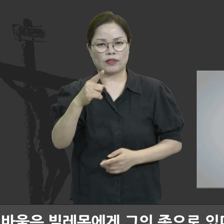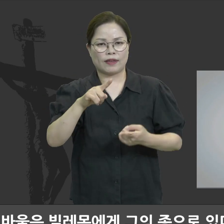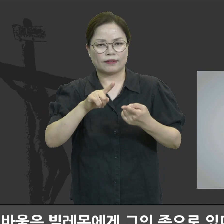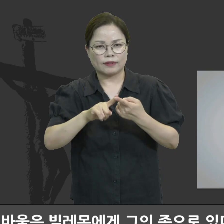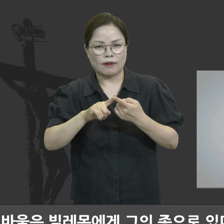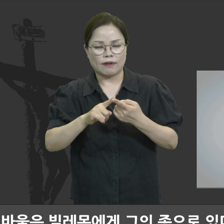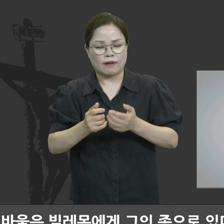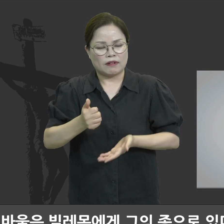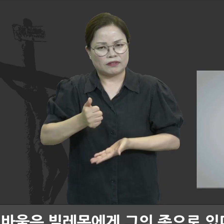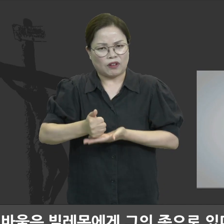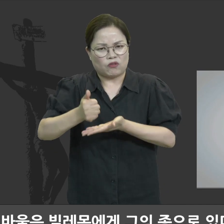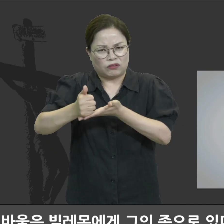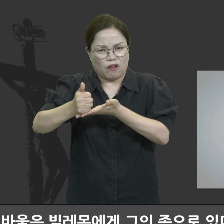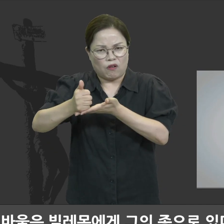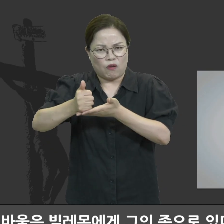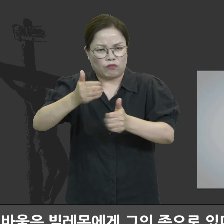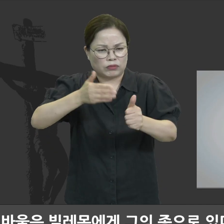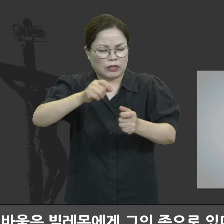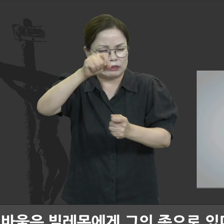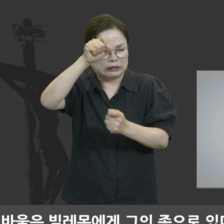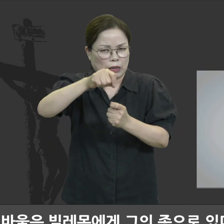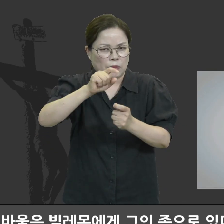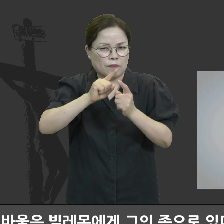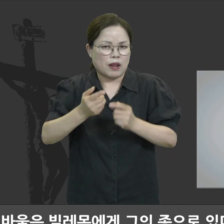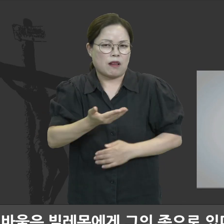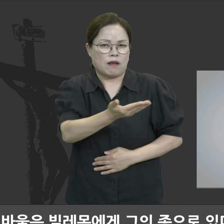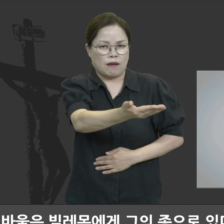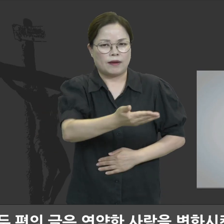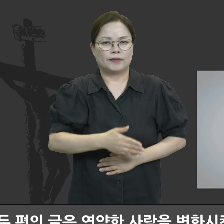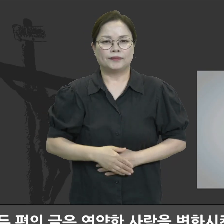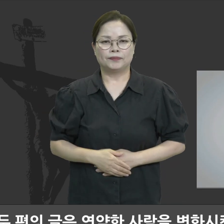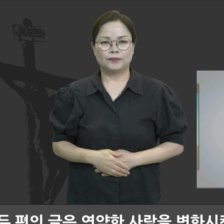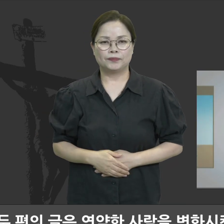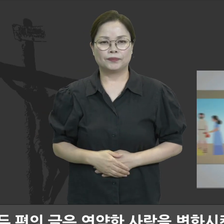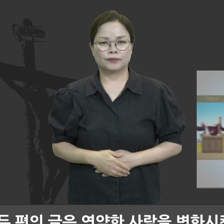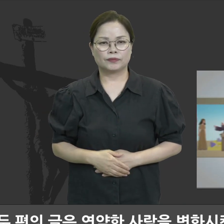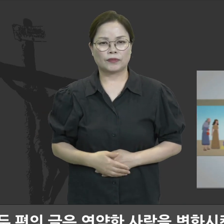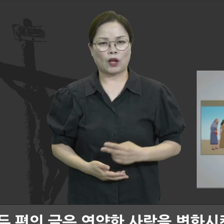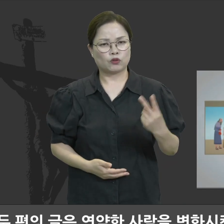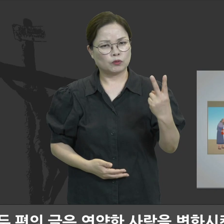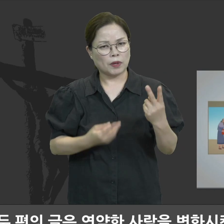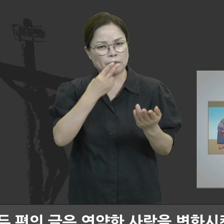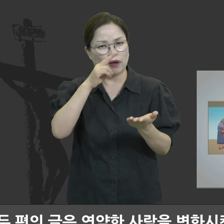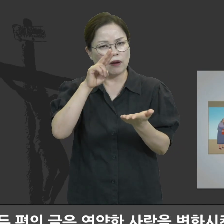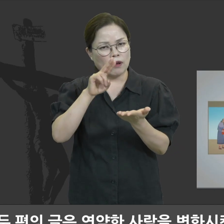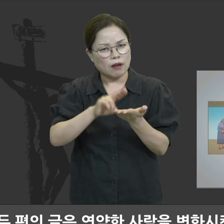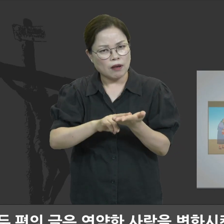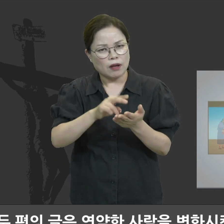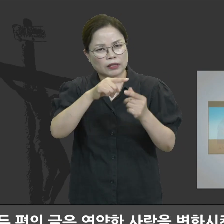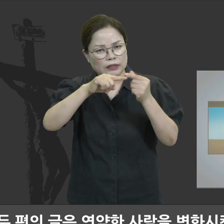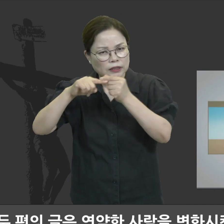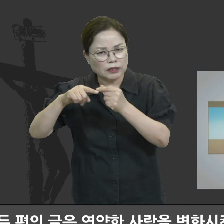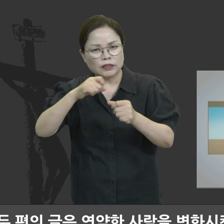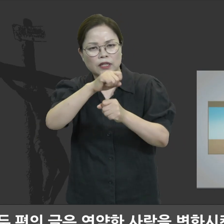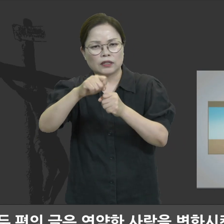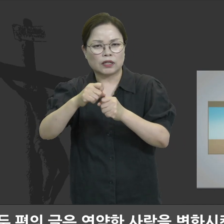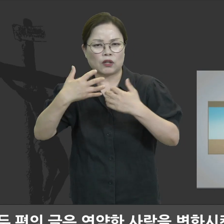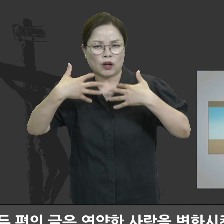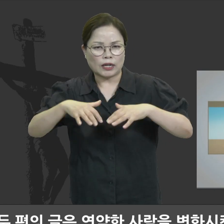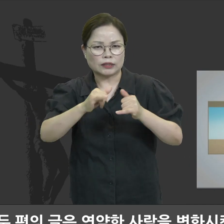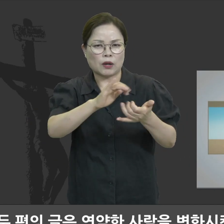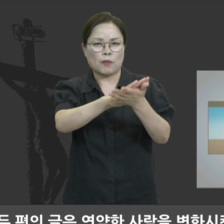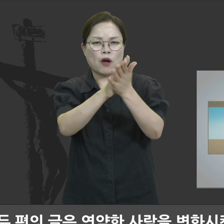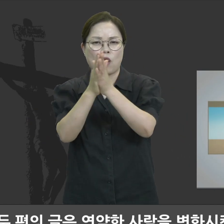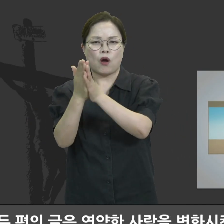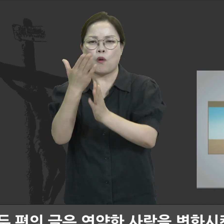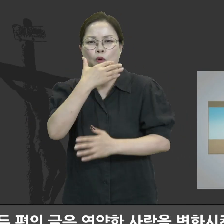대하여 선처를 부탁하는 짧은 편지를 보냅니다. 이 두 편의 글은 연약한 사람을 변화시킨